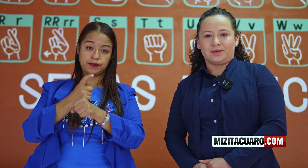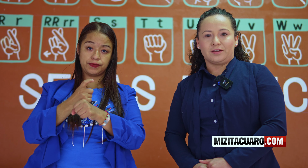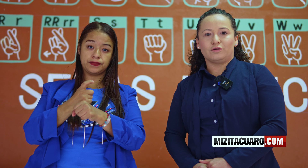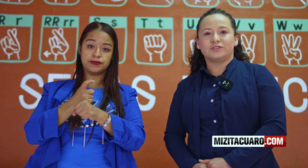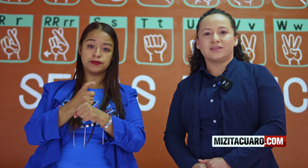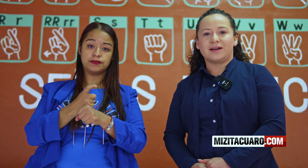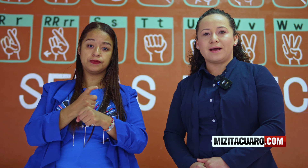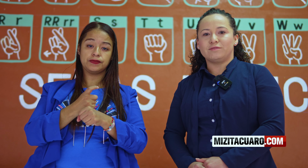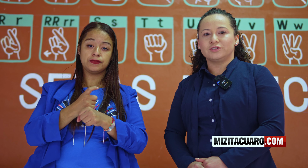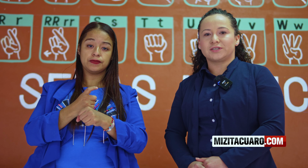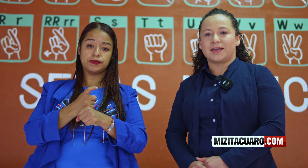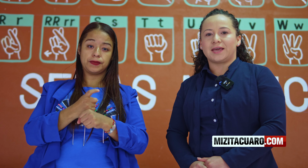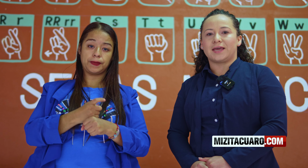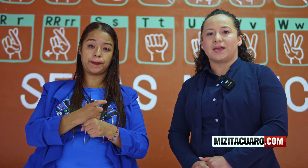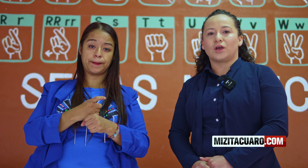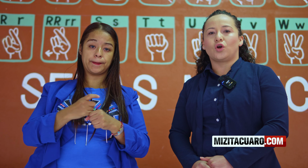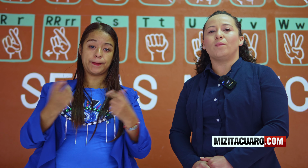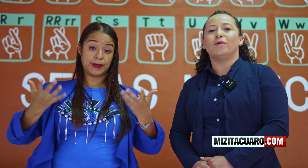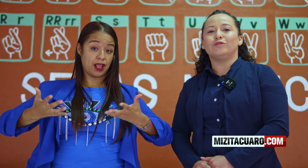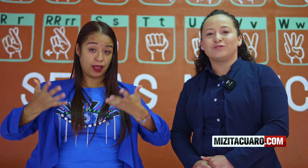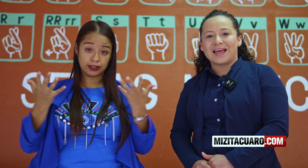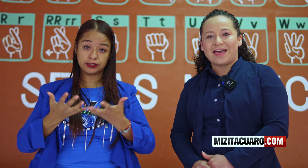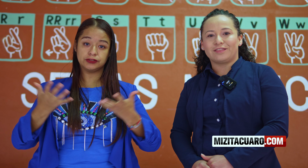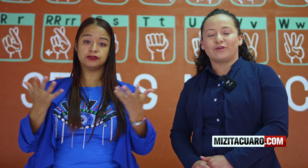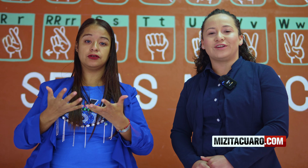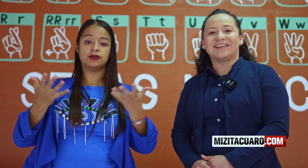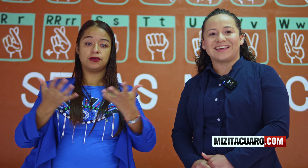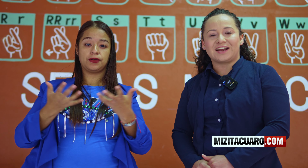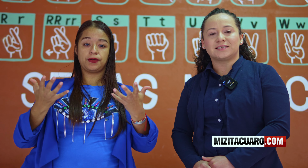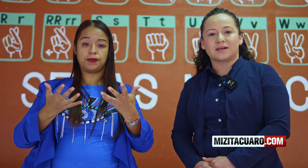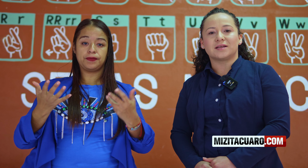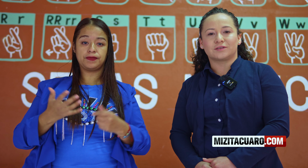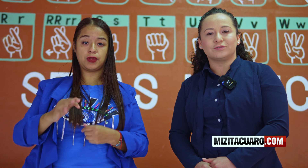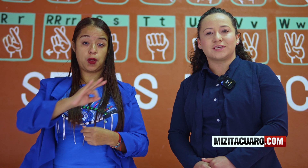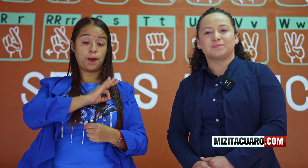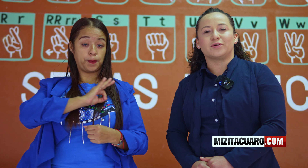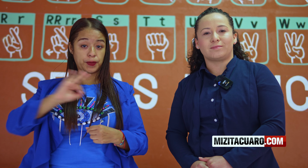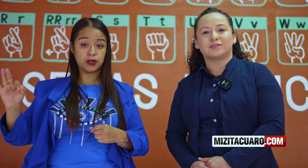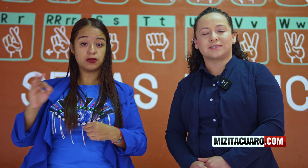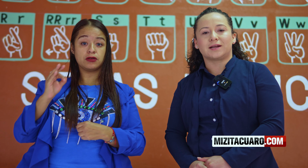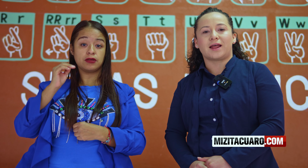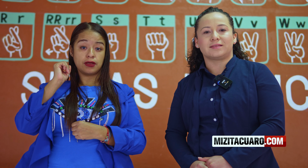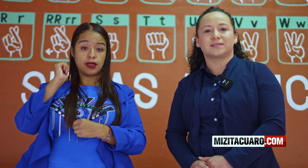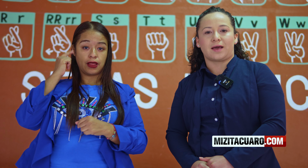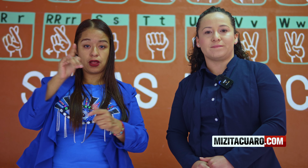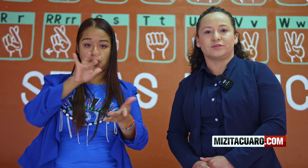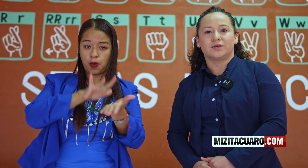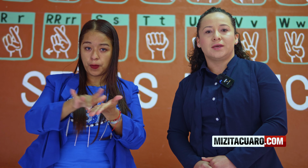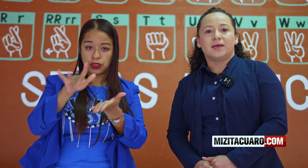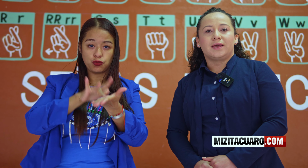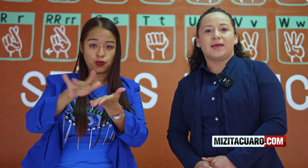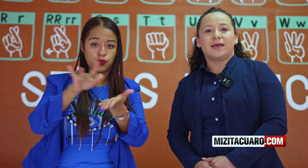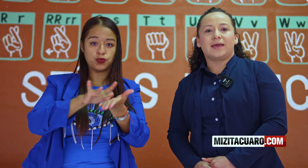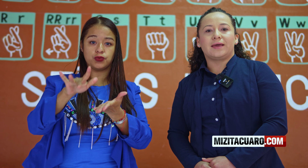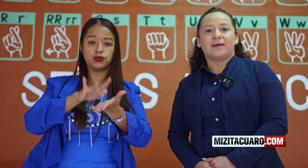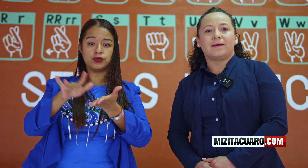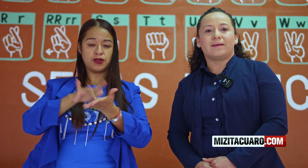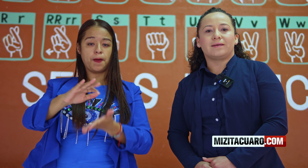voluntad. Consideramos que con voluntad, con el querer hacer las cosas, podemos hacer grandes cambios.